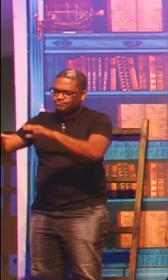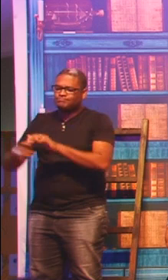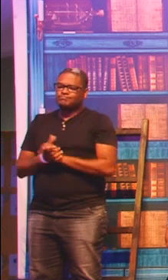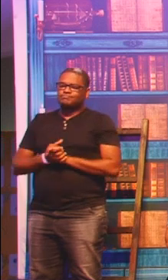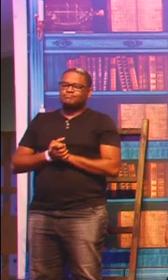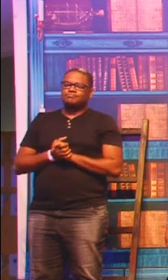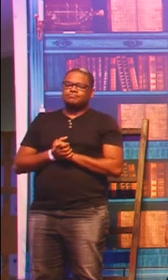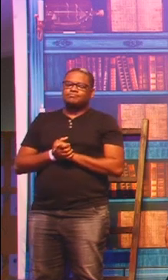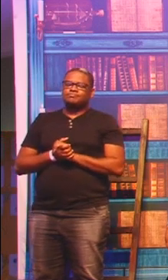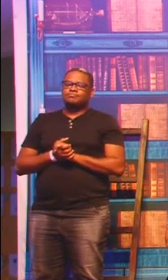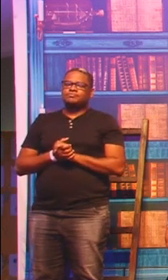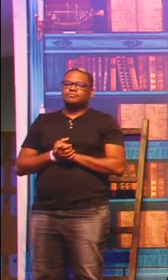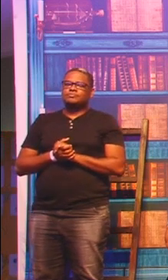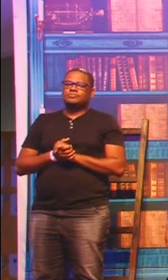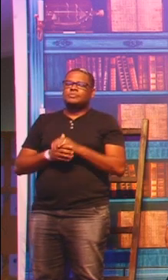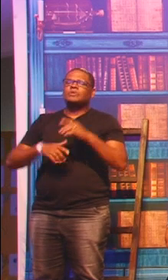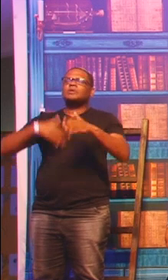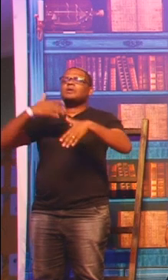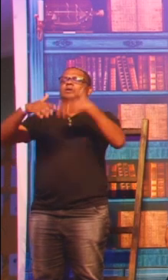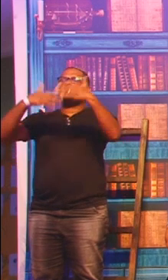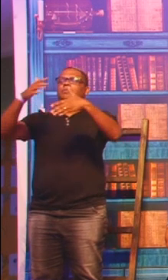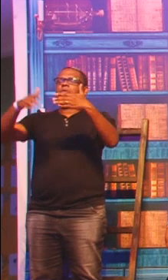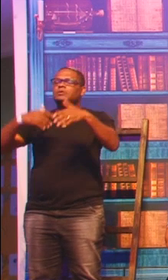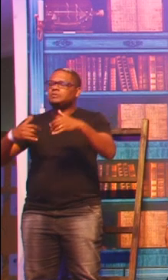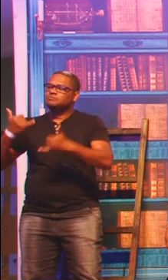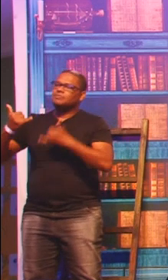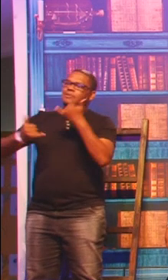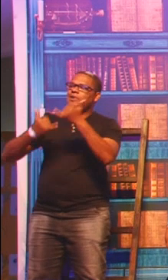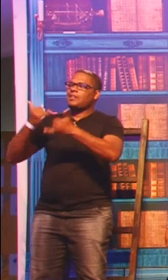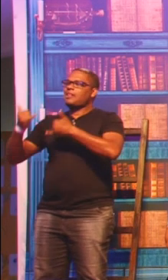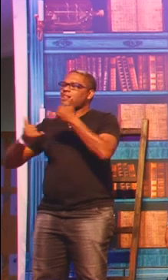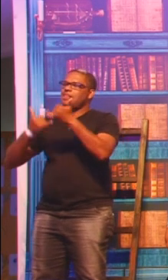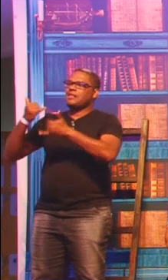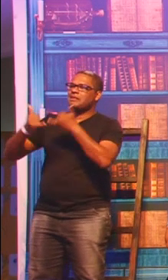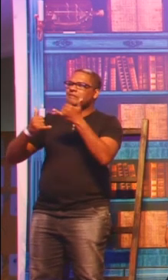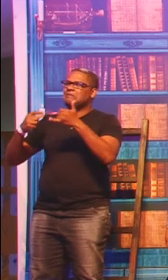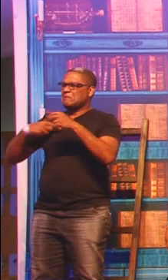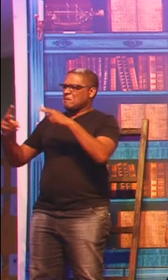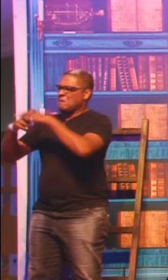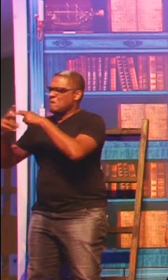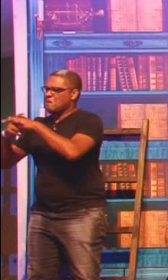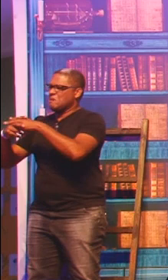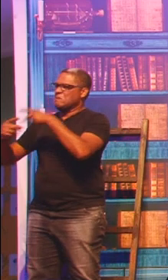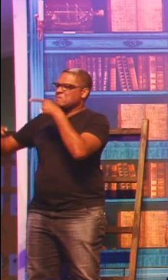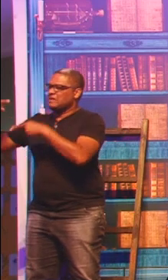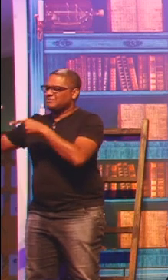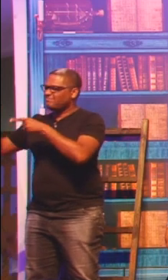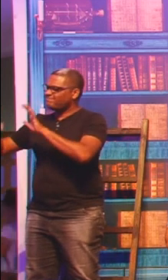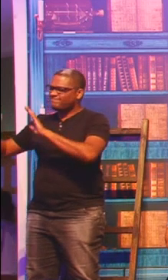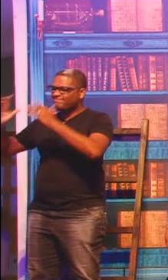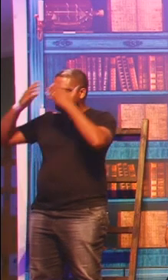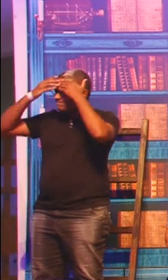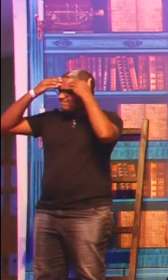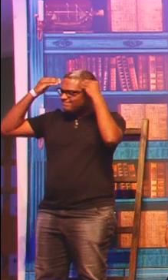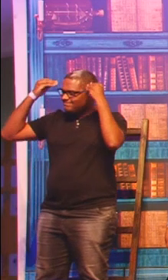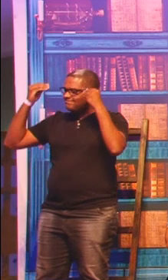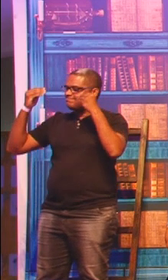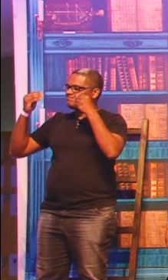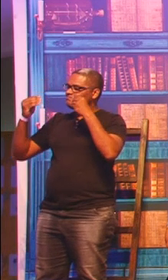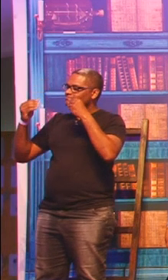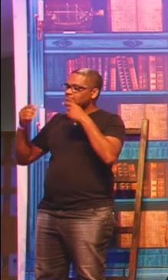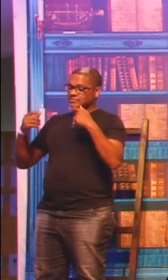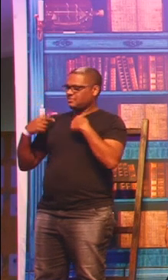Quando retomamos as brincadeiras, havíamos esquecido as disputas. Agora, uma teria que falar pela